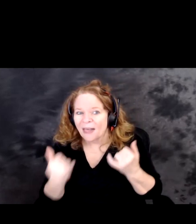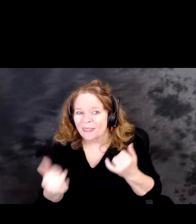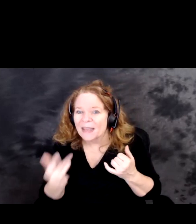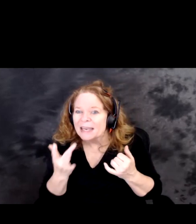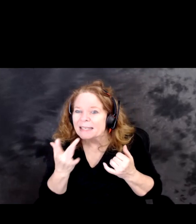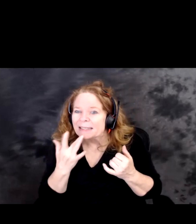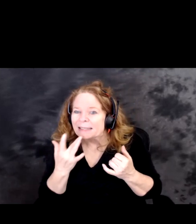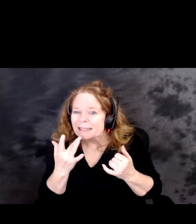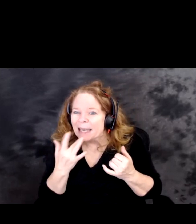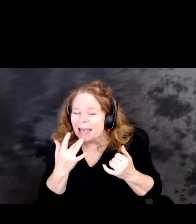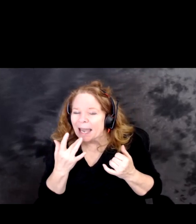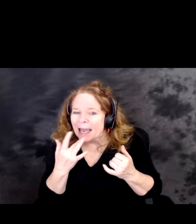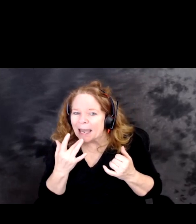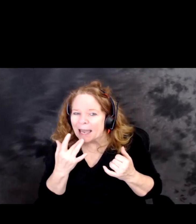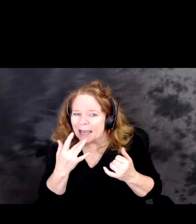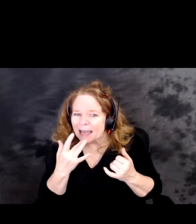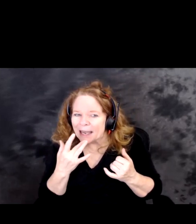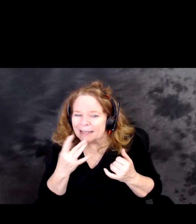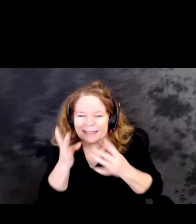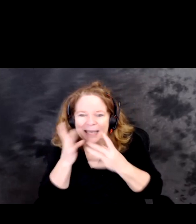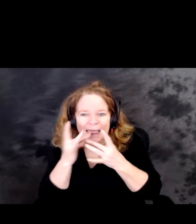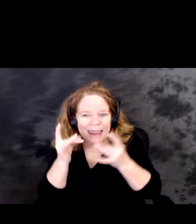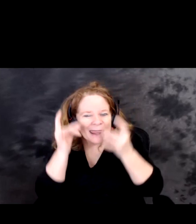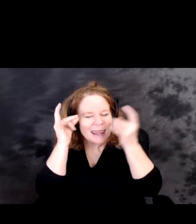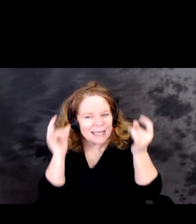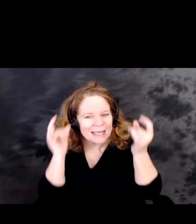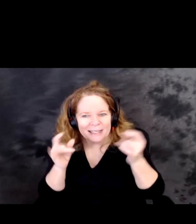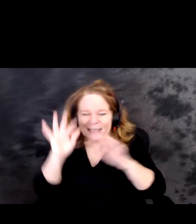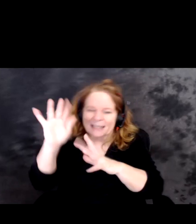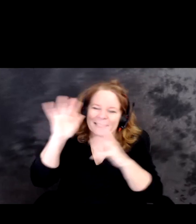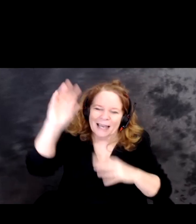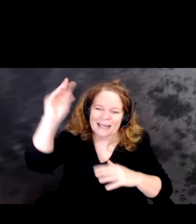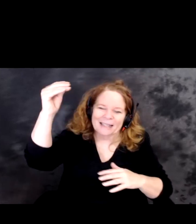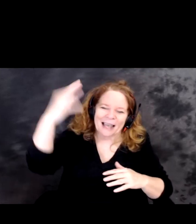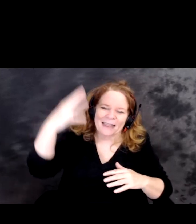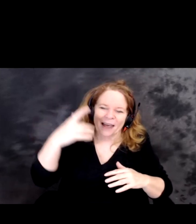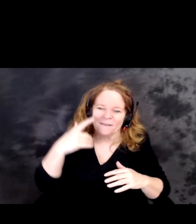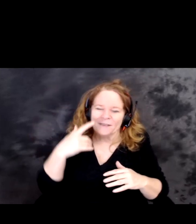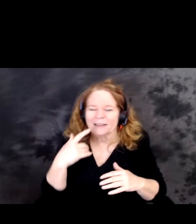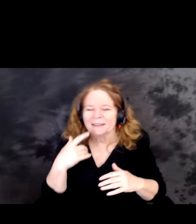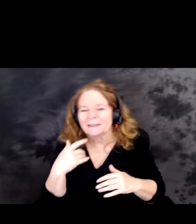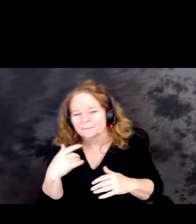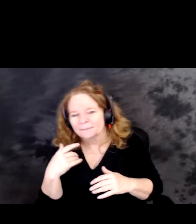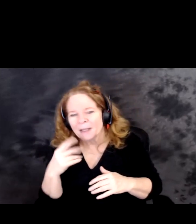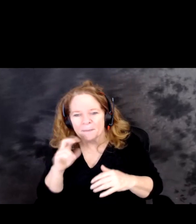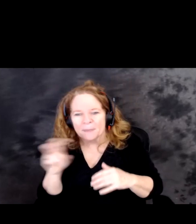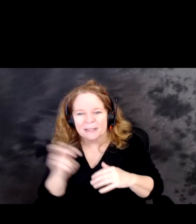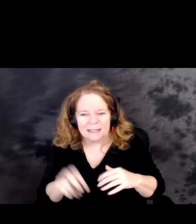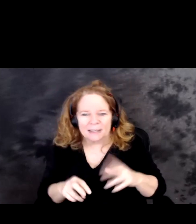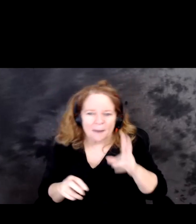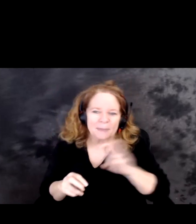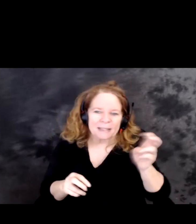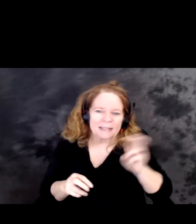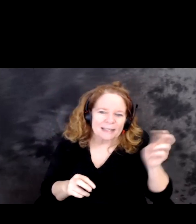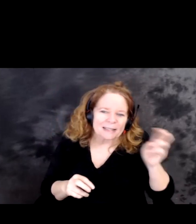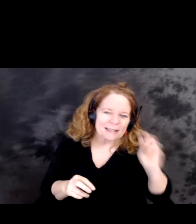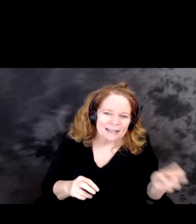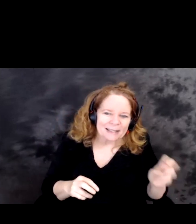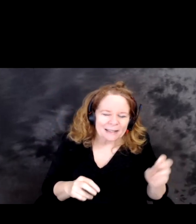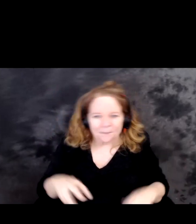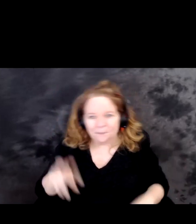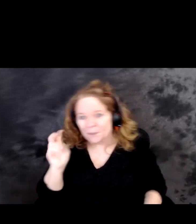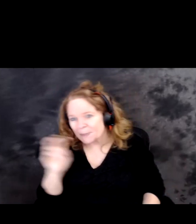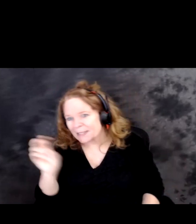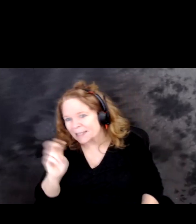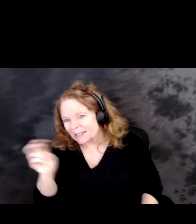Esta es deliciosa y sabe a sol. Está muy deliciosa, abeja Sunny Sun, amante del